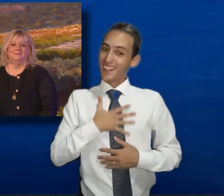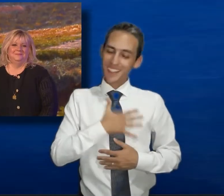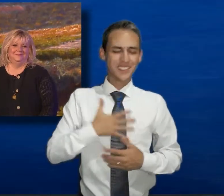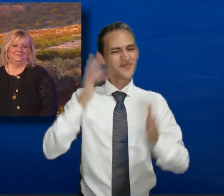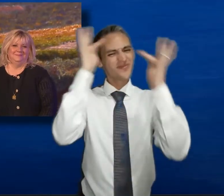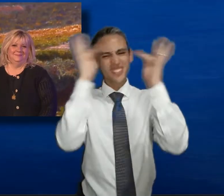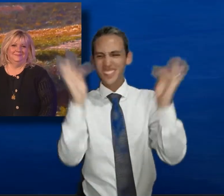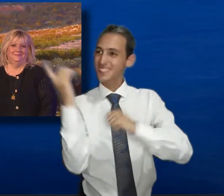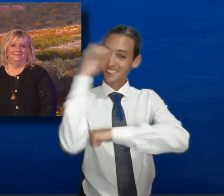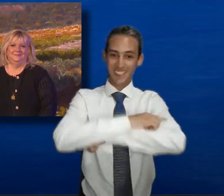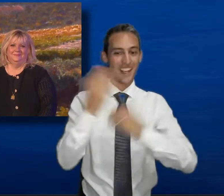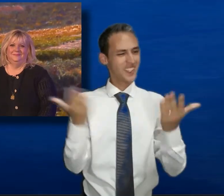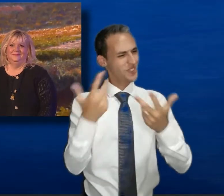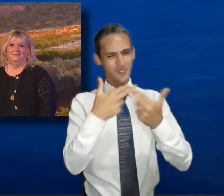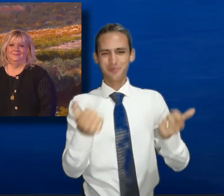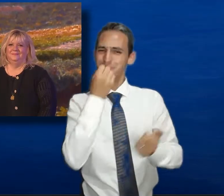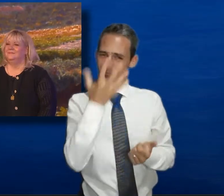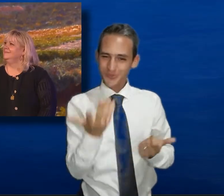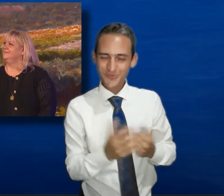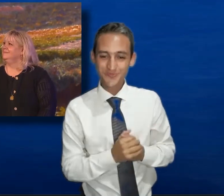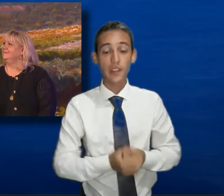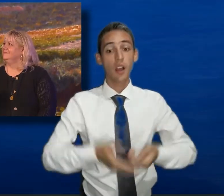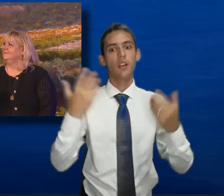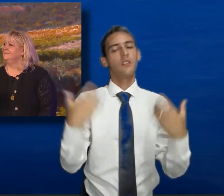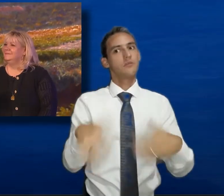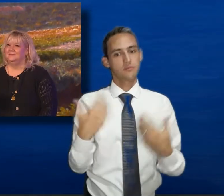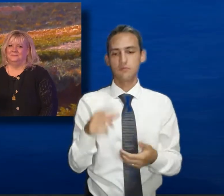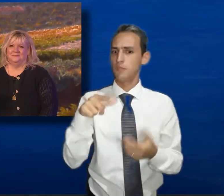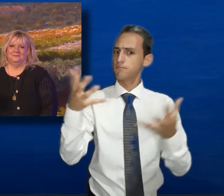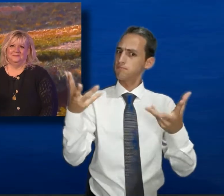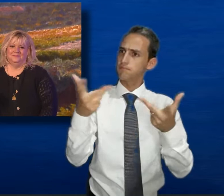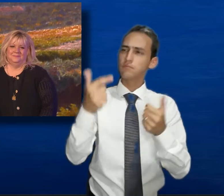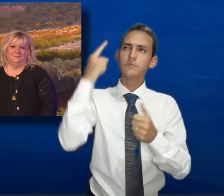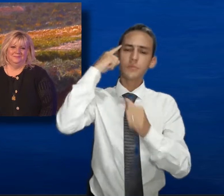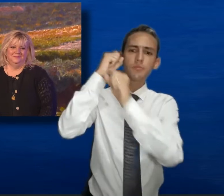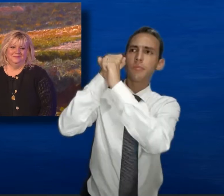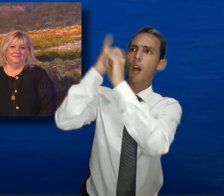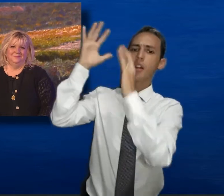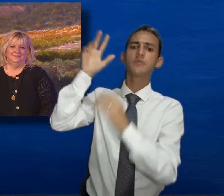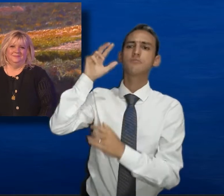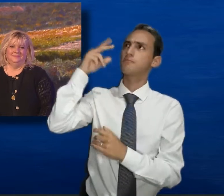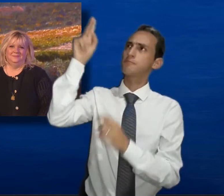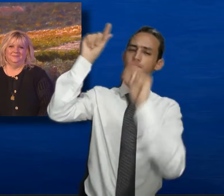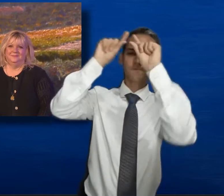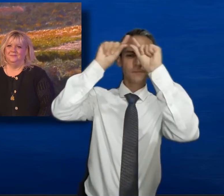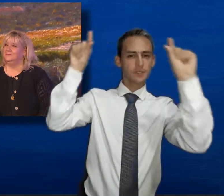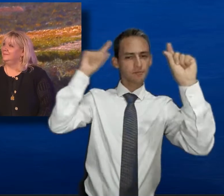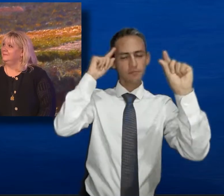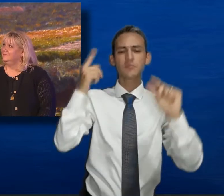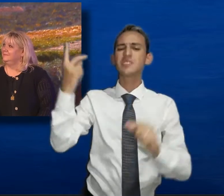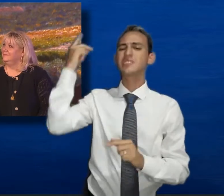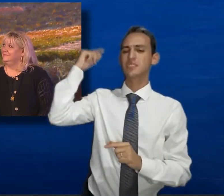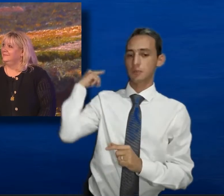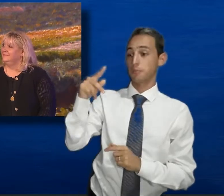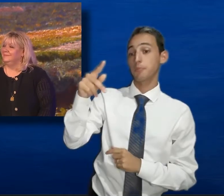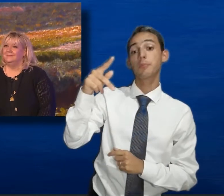Happy day, all is well. Tudo bem, tudo bem. Is in reality É, na a verdade, remarkable vision uma extraordinária statement from the declaração de visão